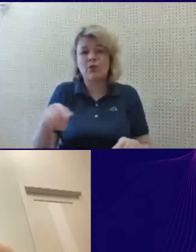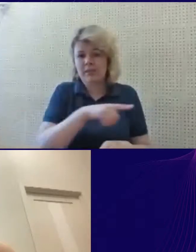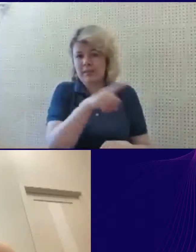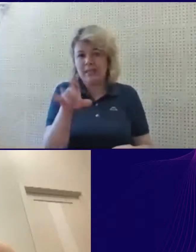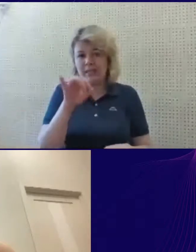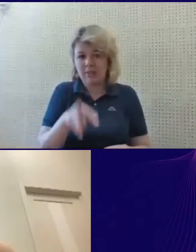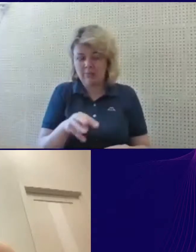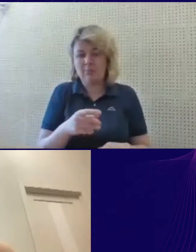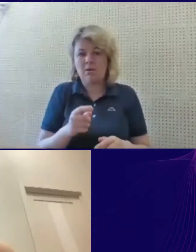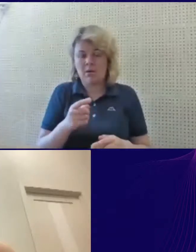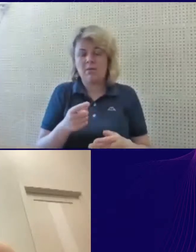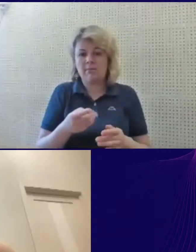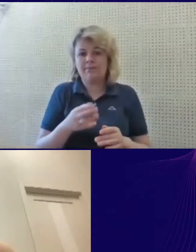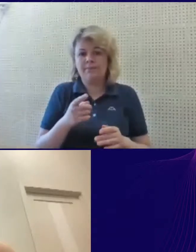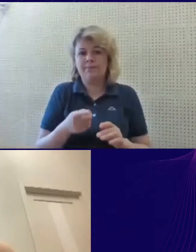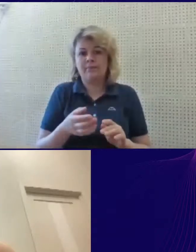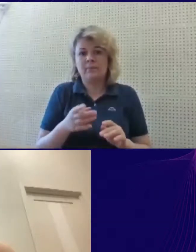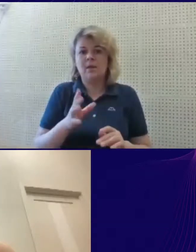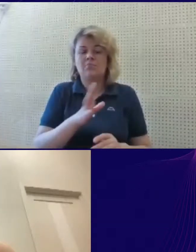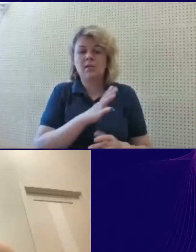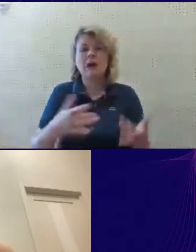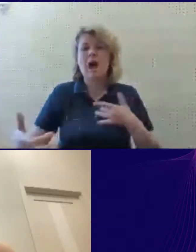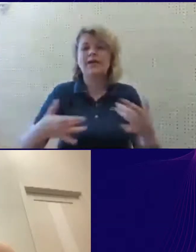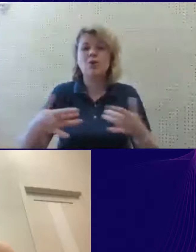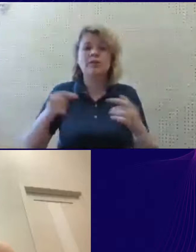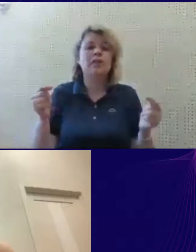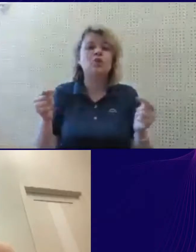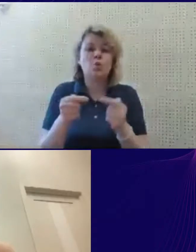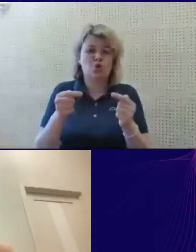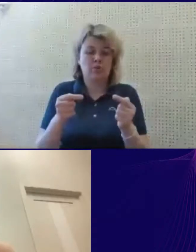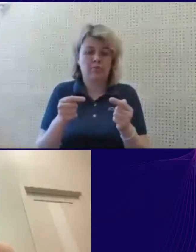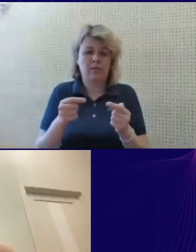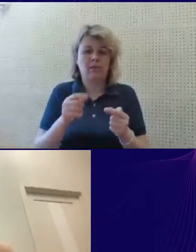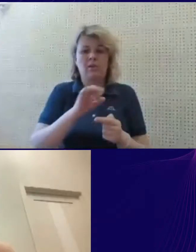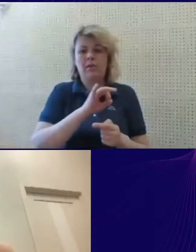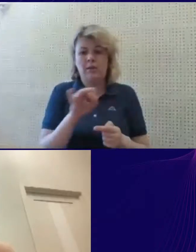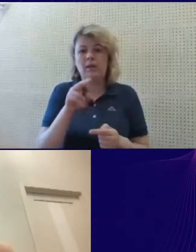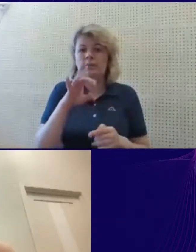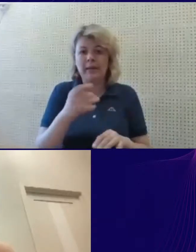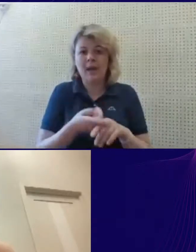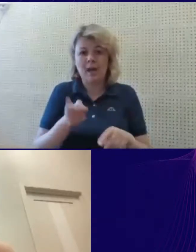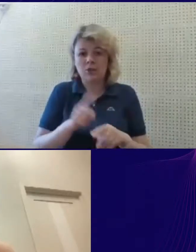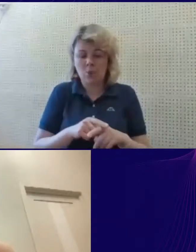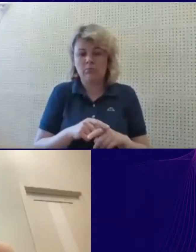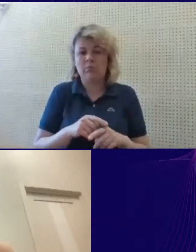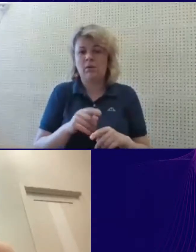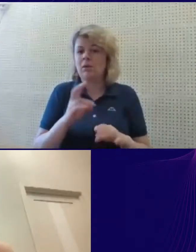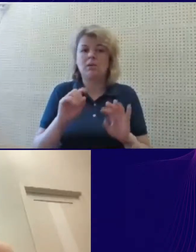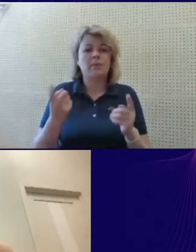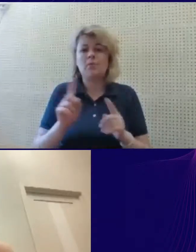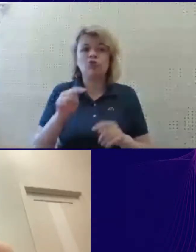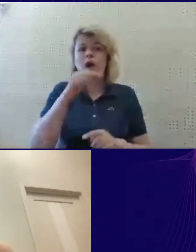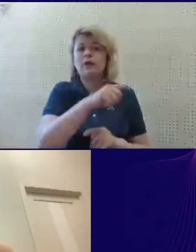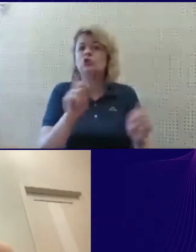оказаться абсолютно актерски точными, но при этом не потому, что они там чего-то